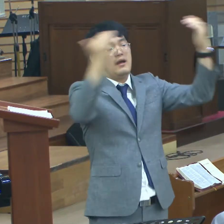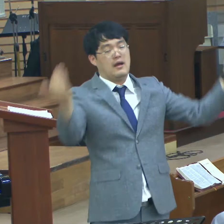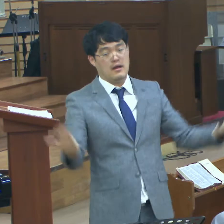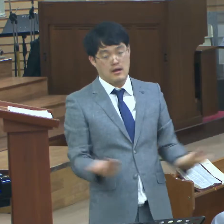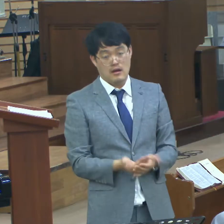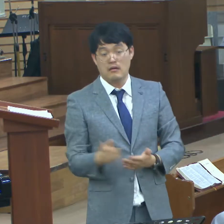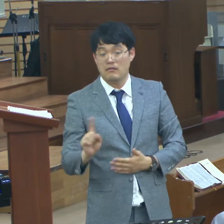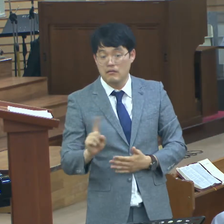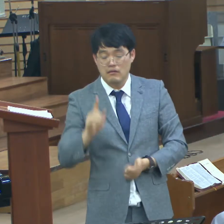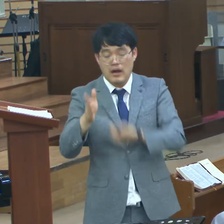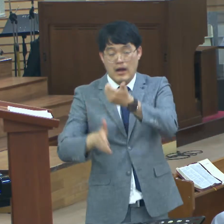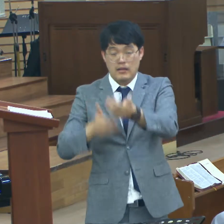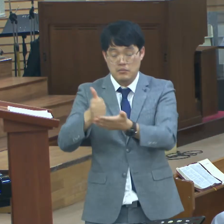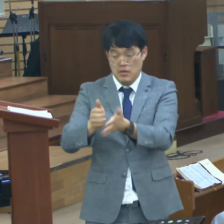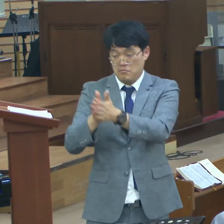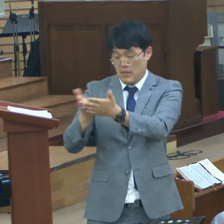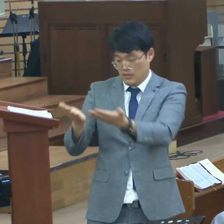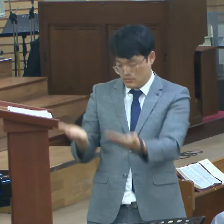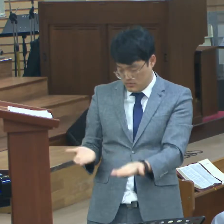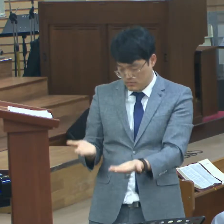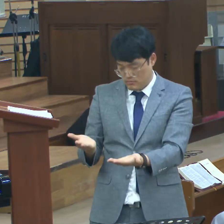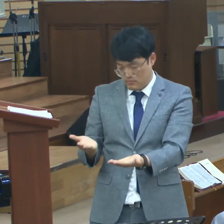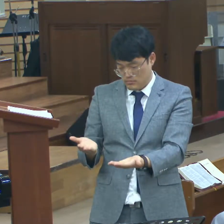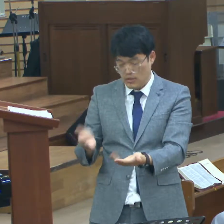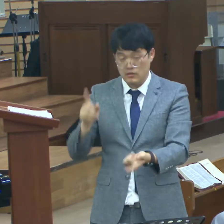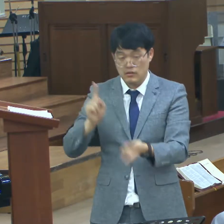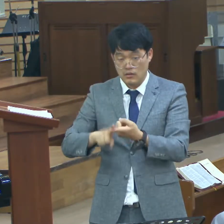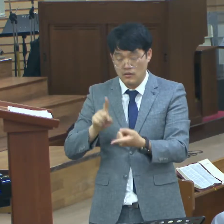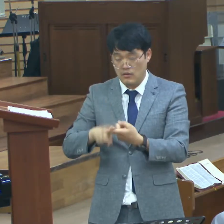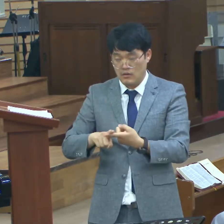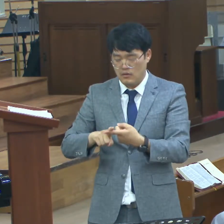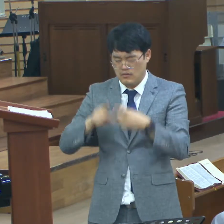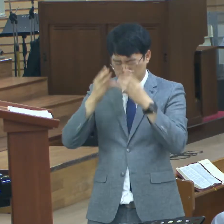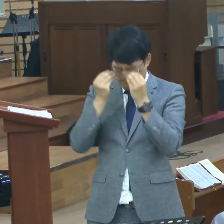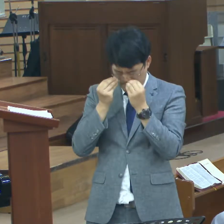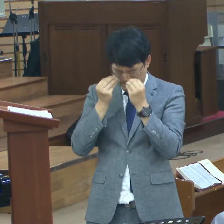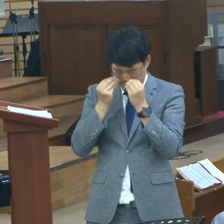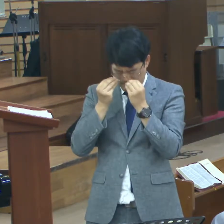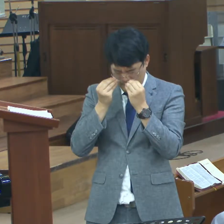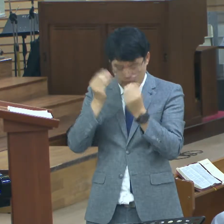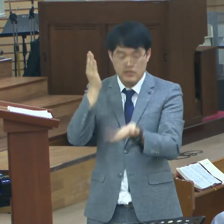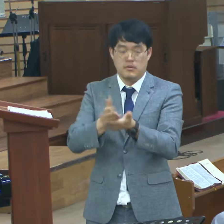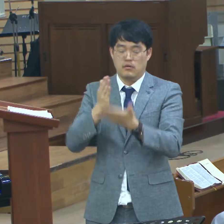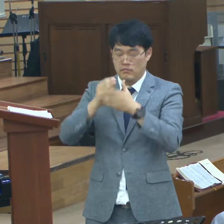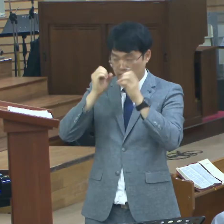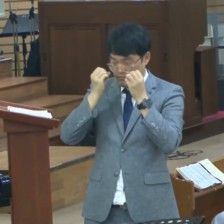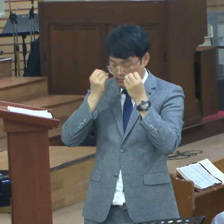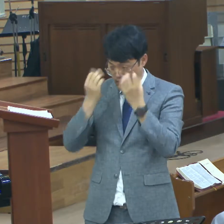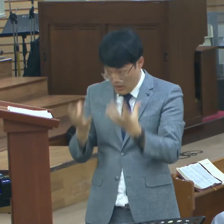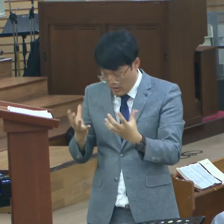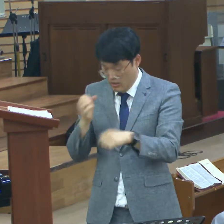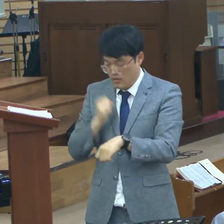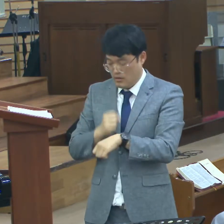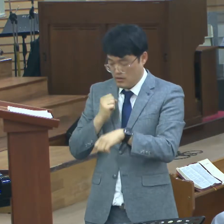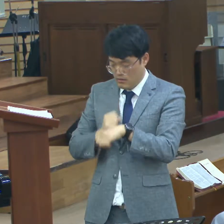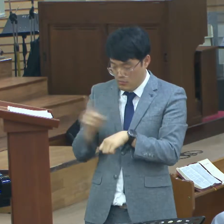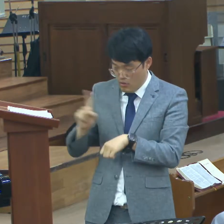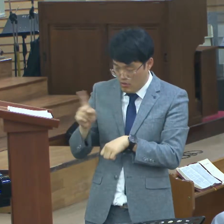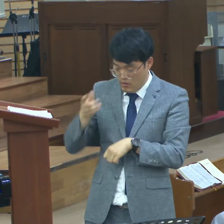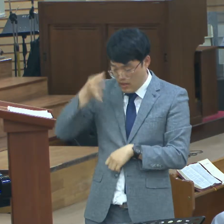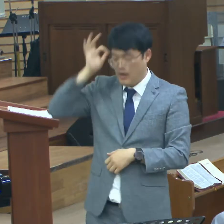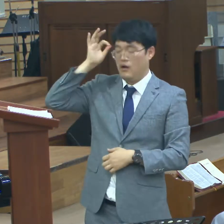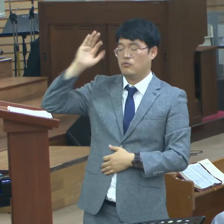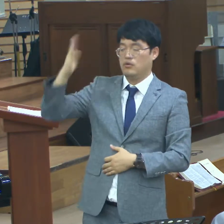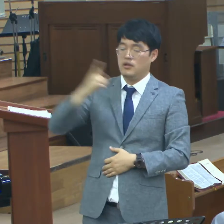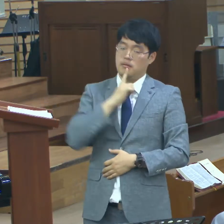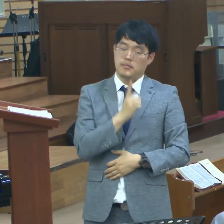성도들이 하나님께서 주신 말씀을 깨닫는 자가 되게 해주시는 거예요. 29장 11절 12절에